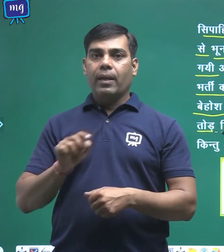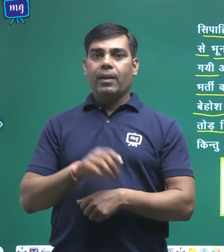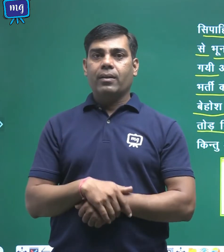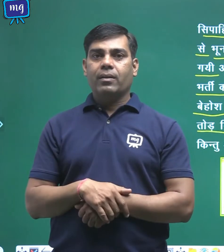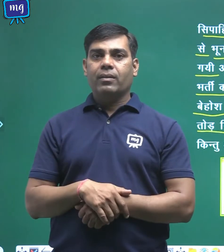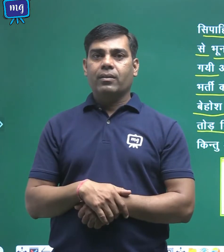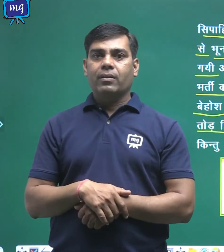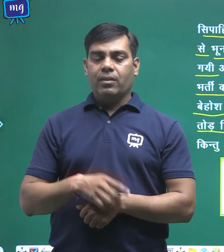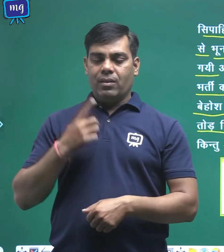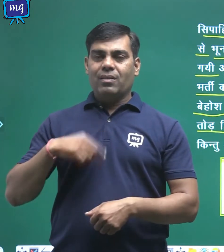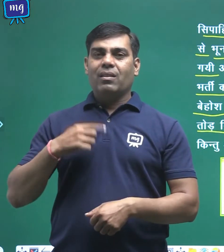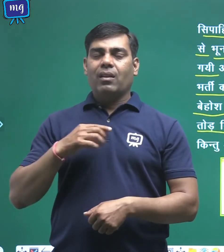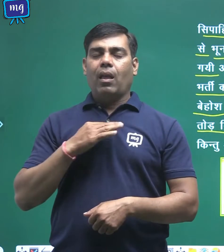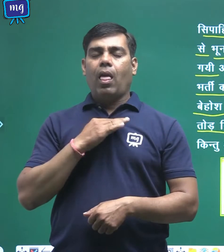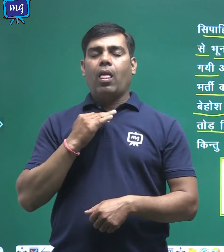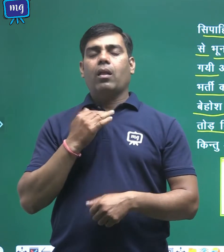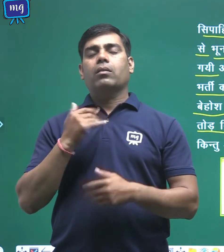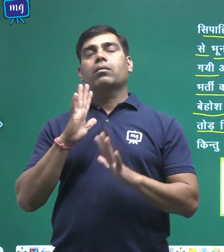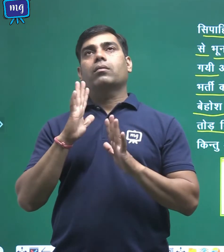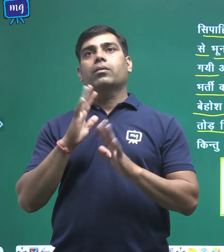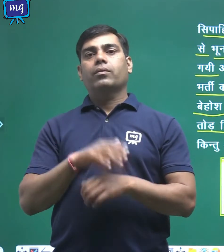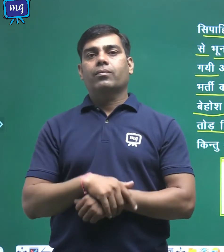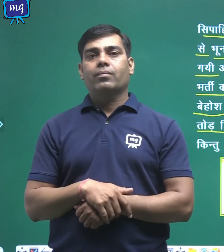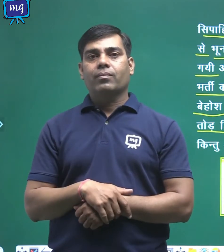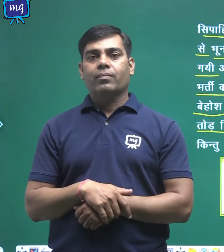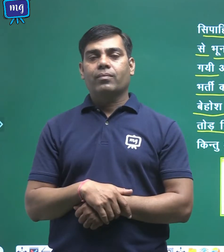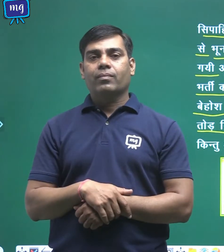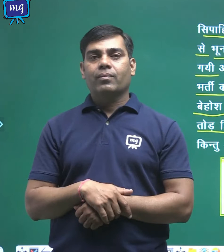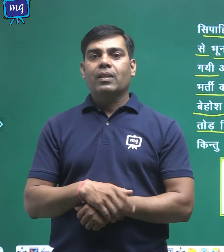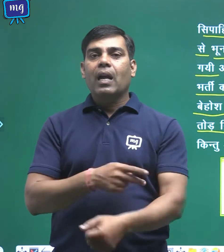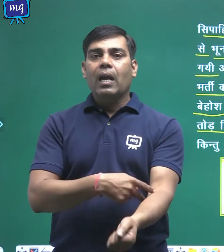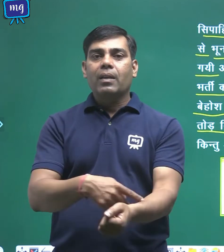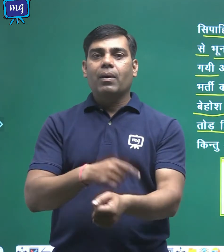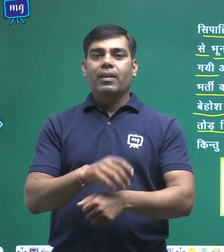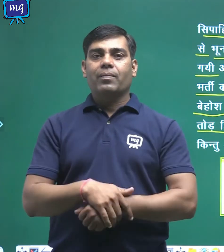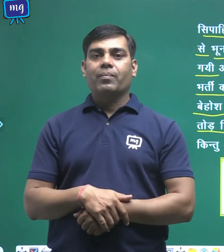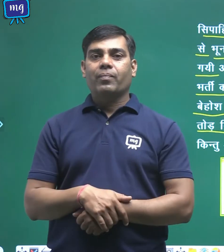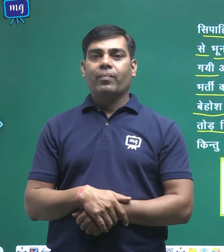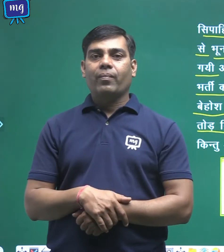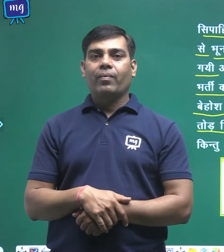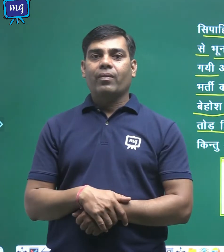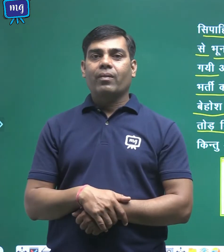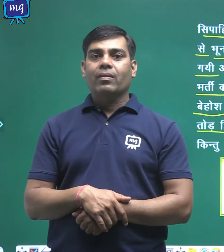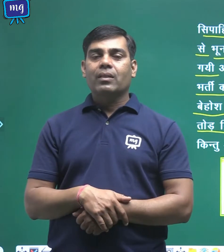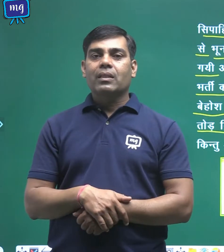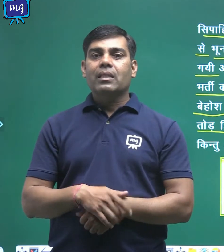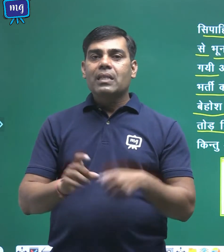दम तोड़ दिया। कालीबाई शहीद हो